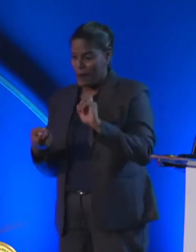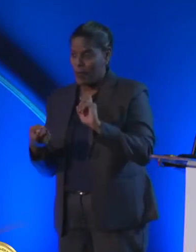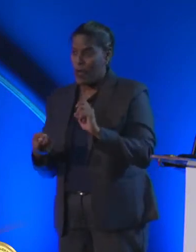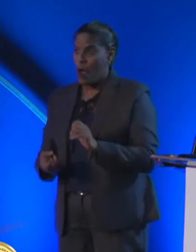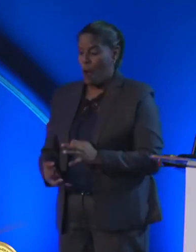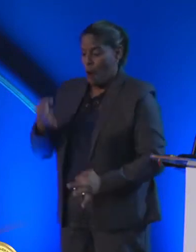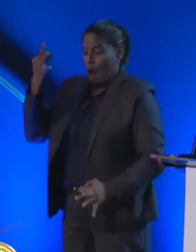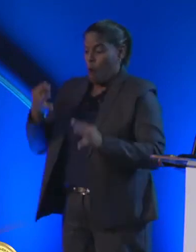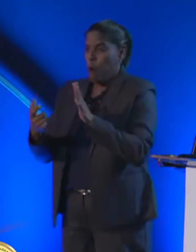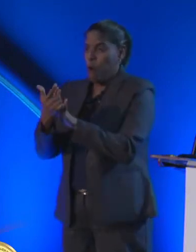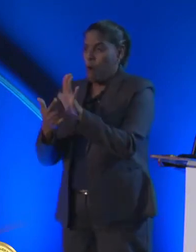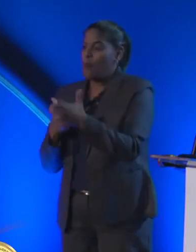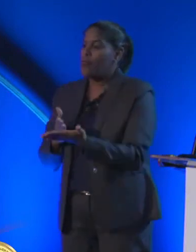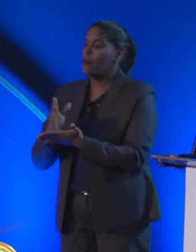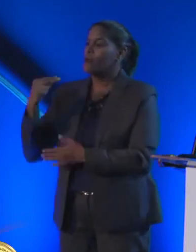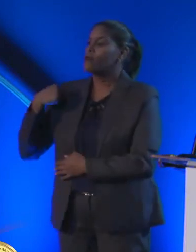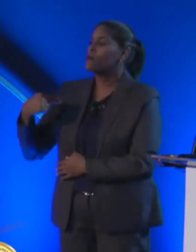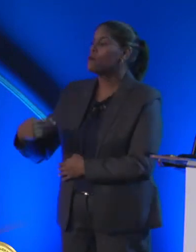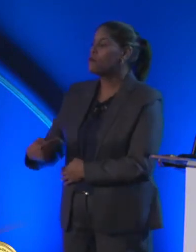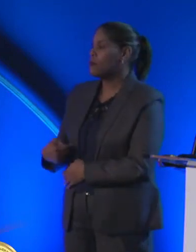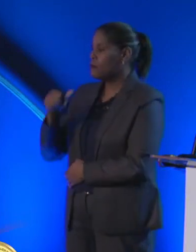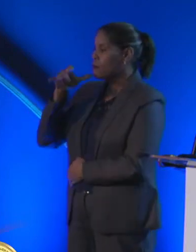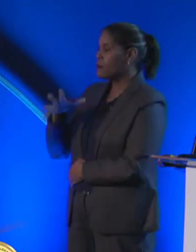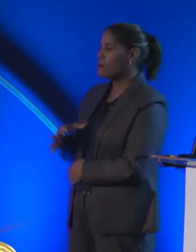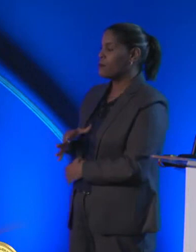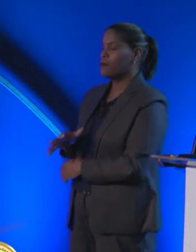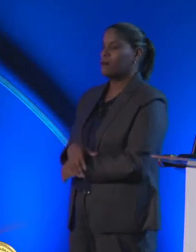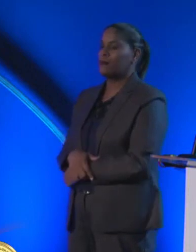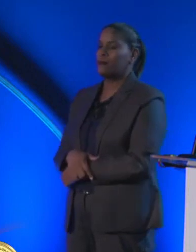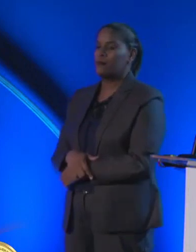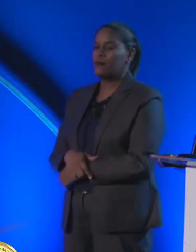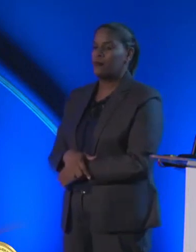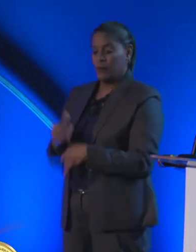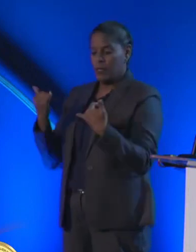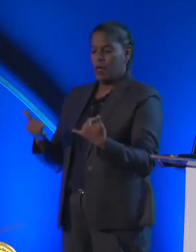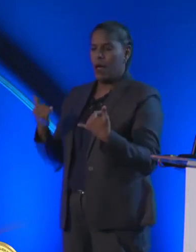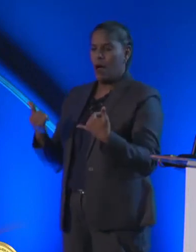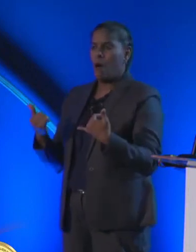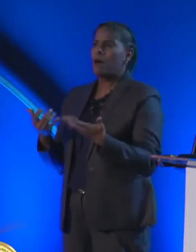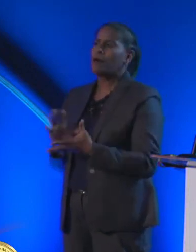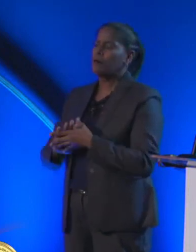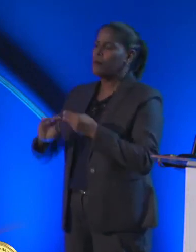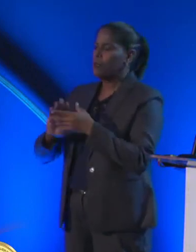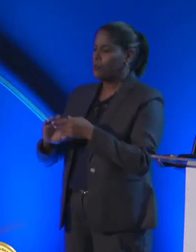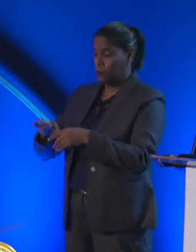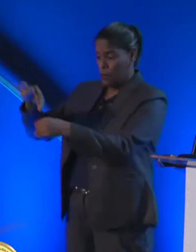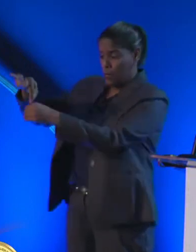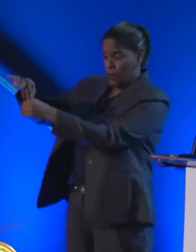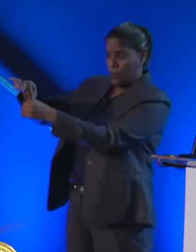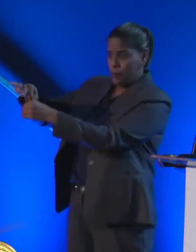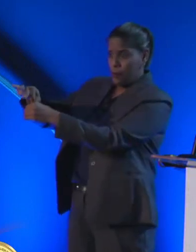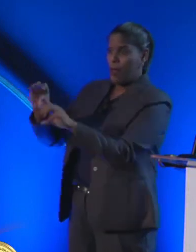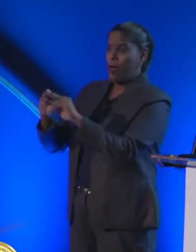jurídico de los Derechos Humanos de las mujeres en el actual contexto electoral el